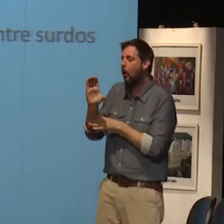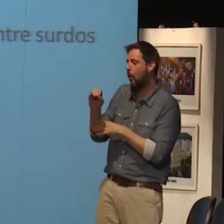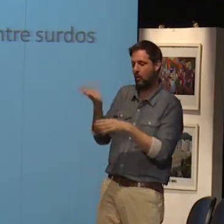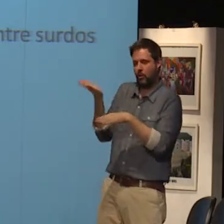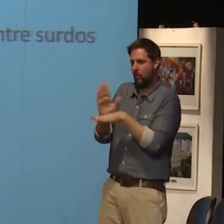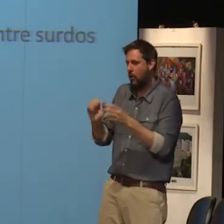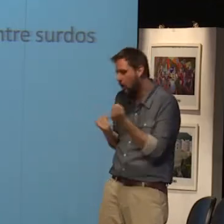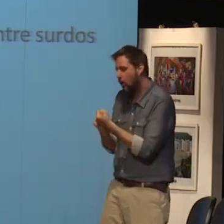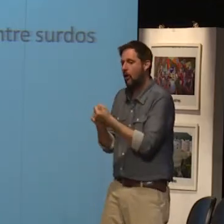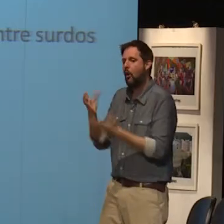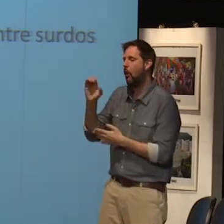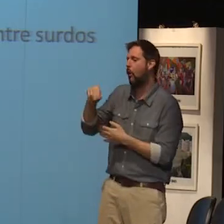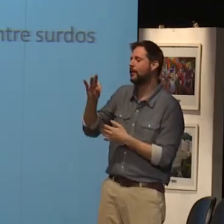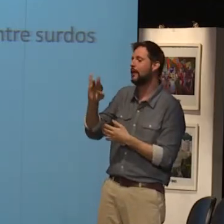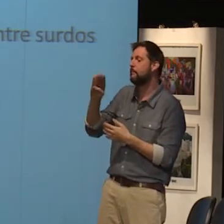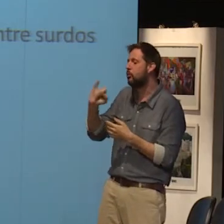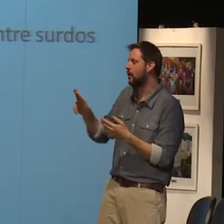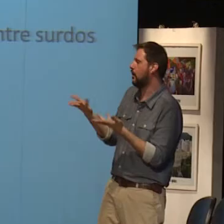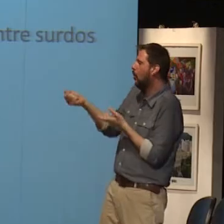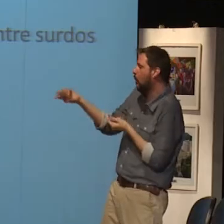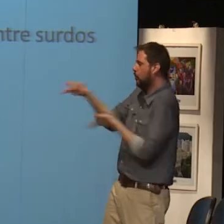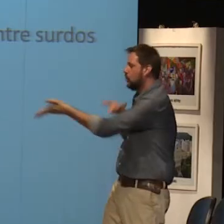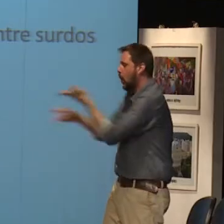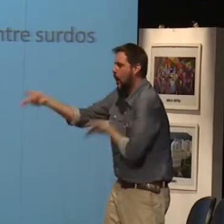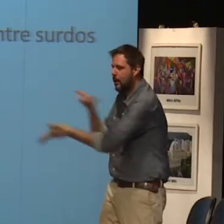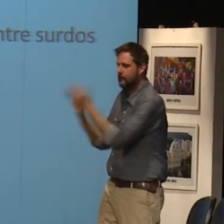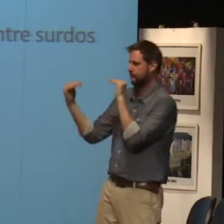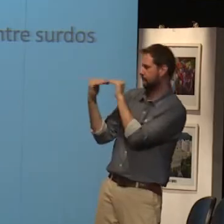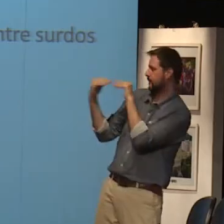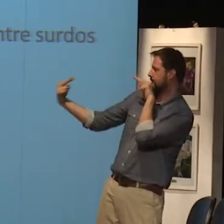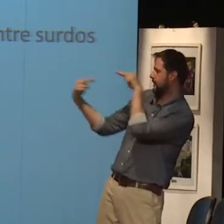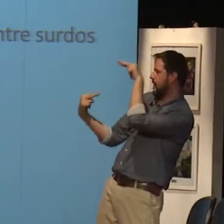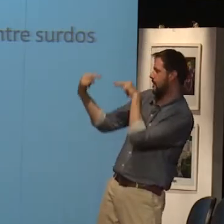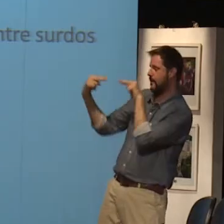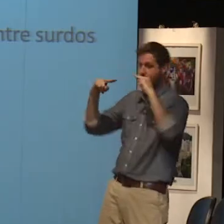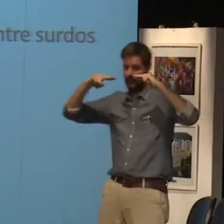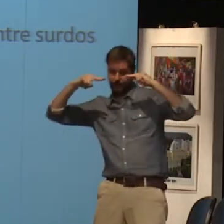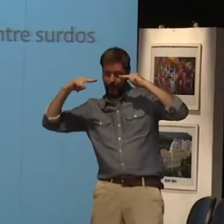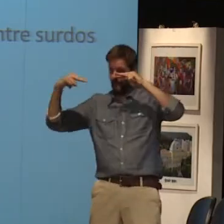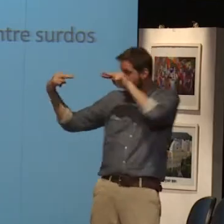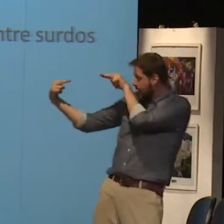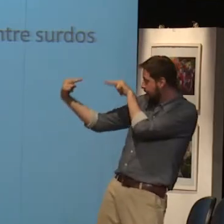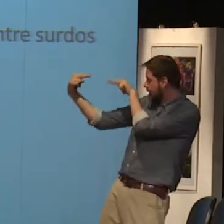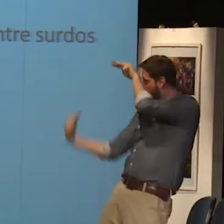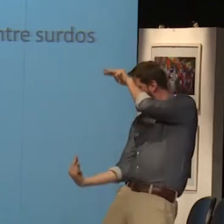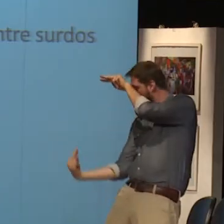discutir sobre aquele assunto. É contribuir, é ser um cooperador. Então, você está ali